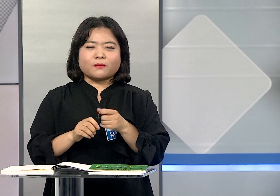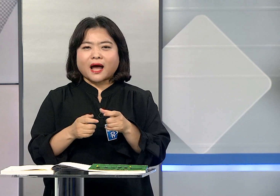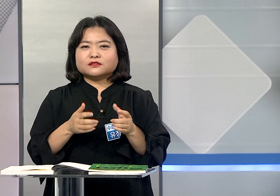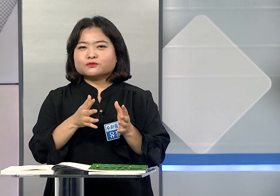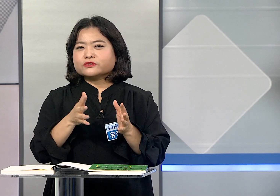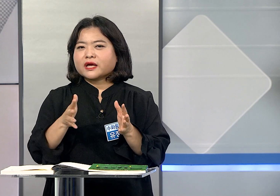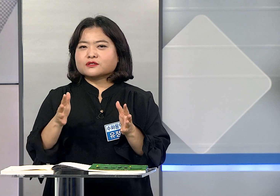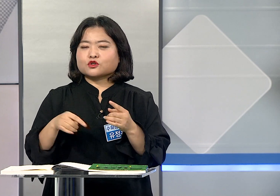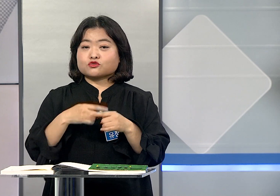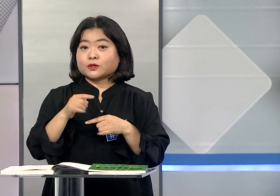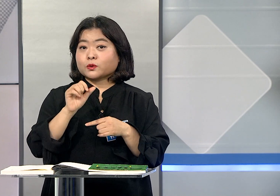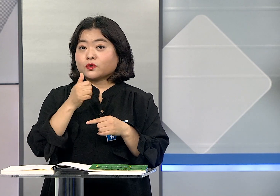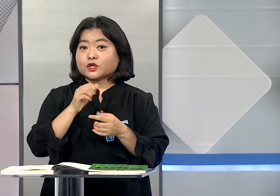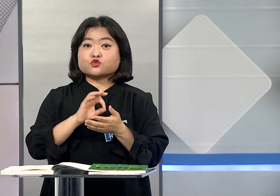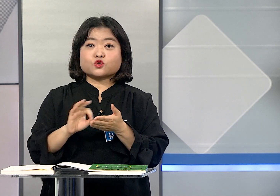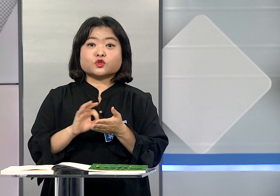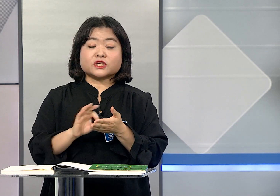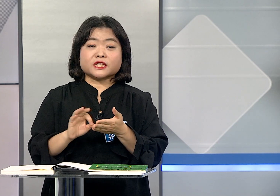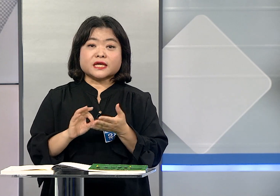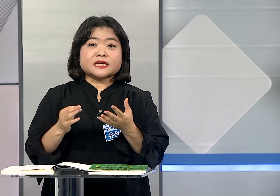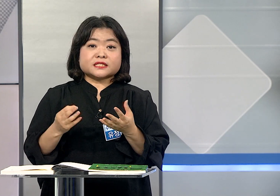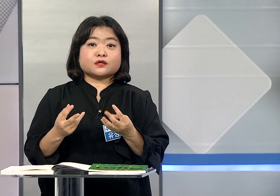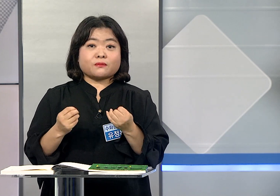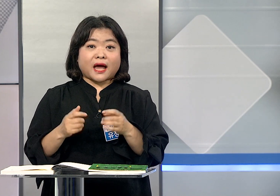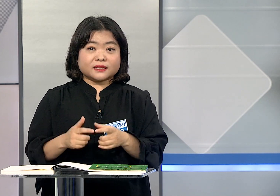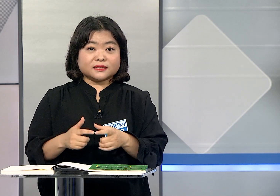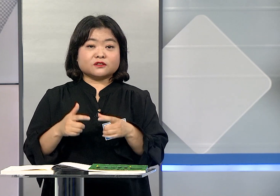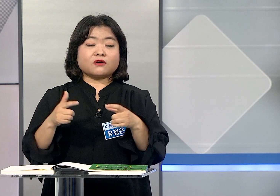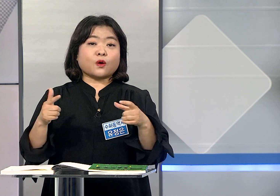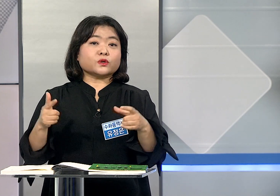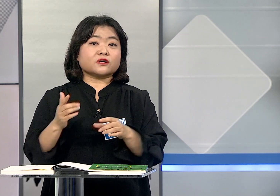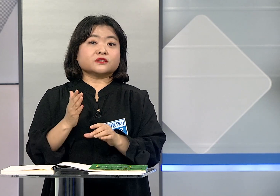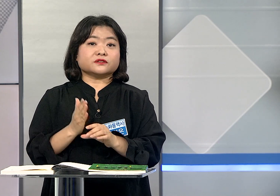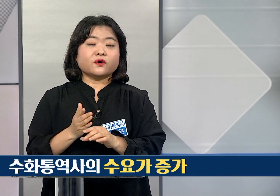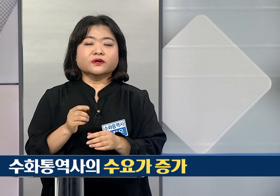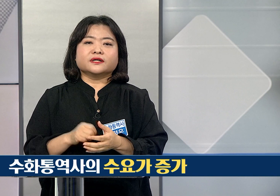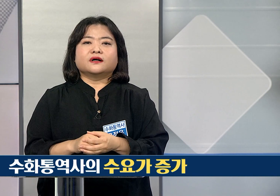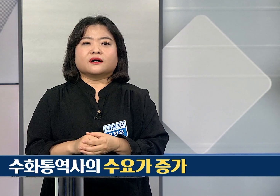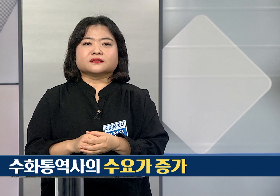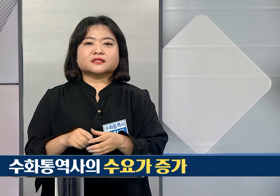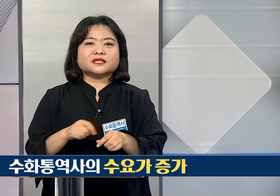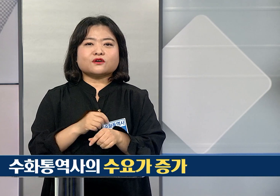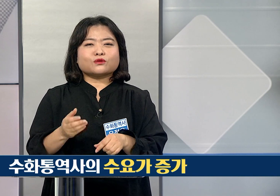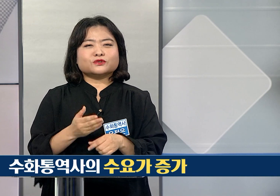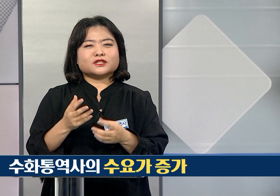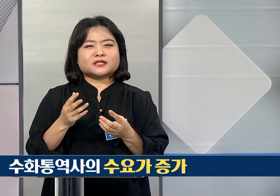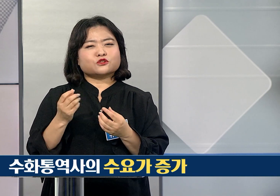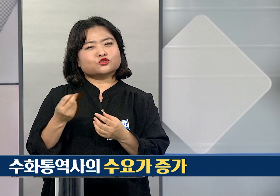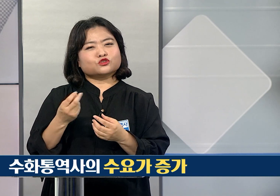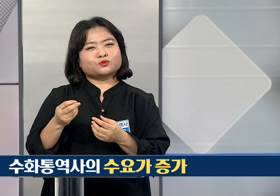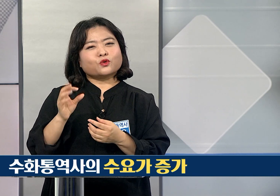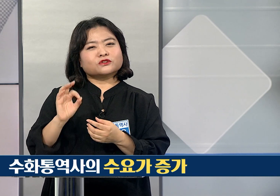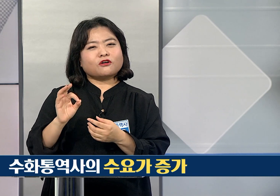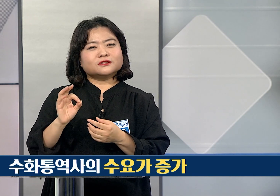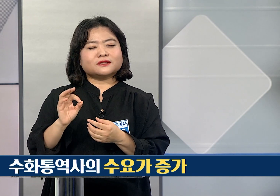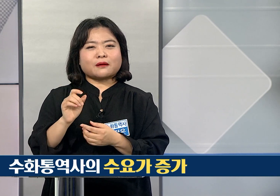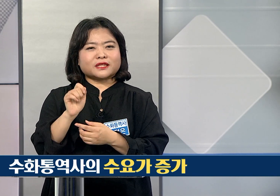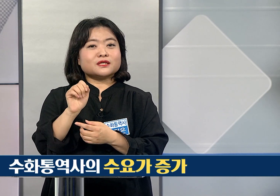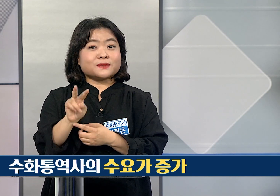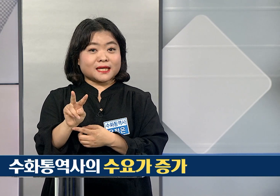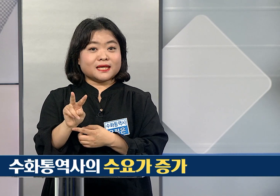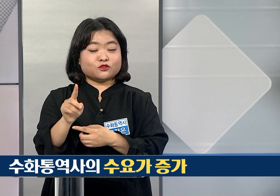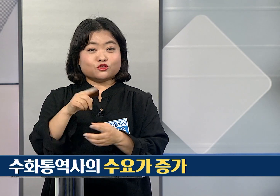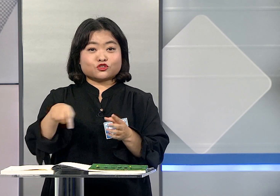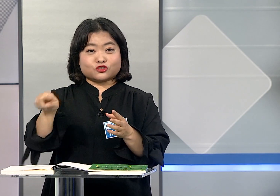프리랜서로 많은 분야에서 수화통역의 수요들이 지금 많이 늘어나고 있거든요. 특히 여러분들이 자주 보는 거는